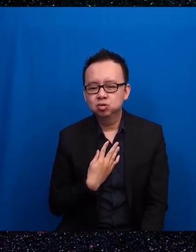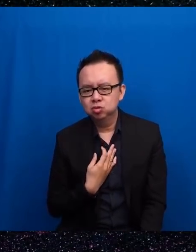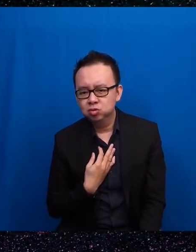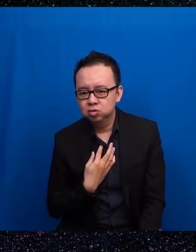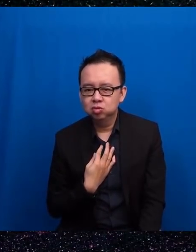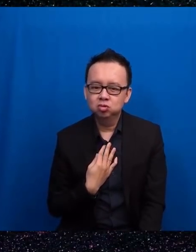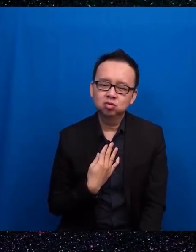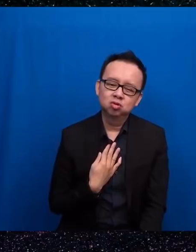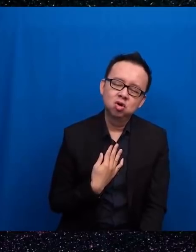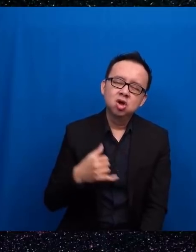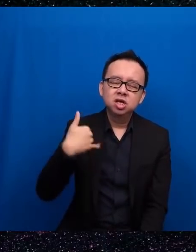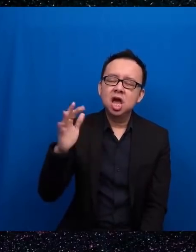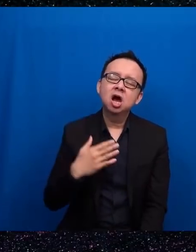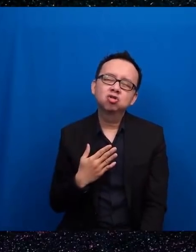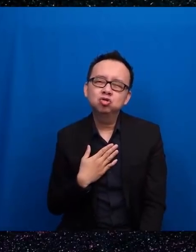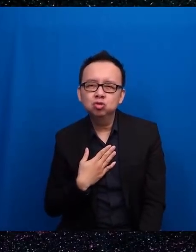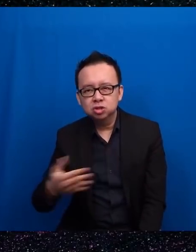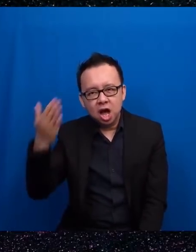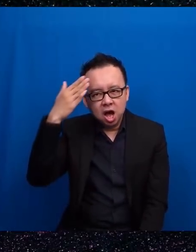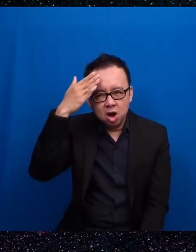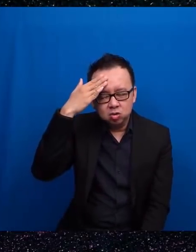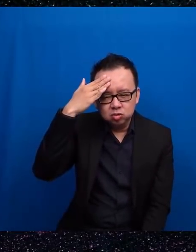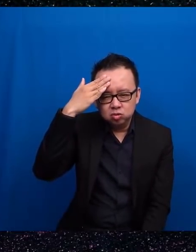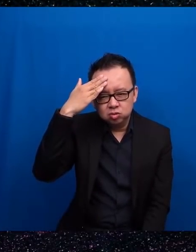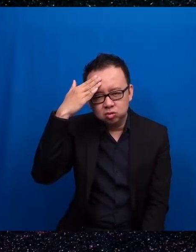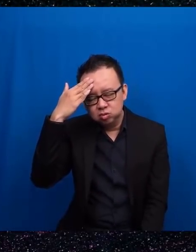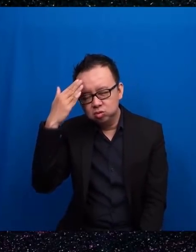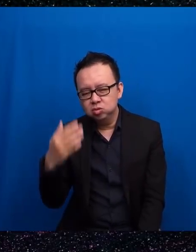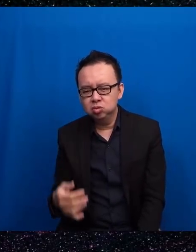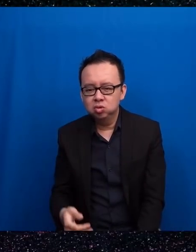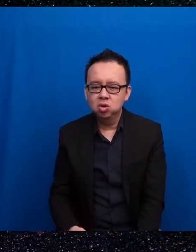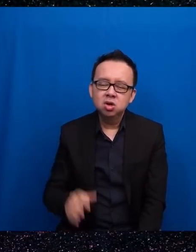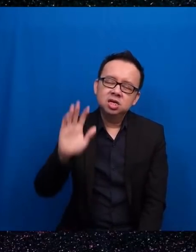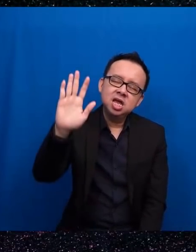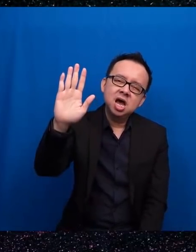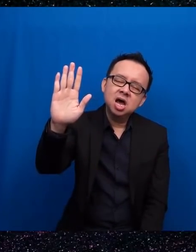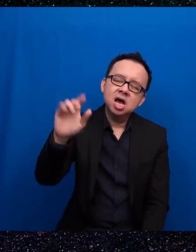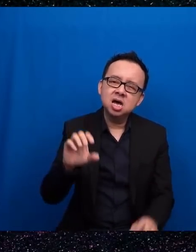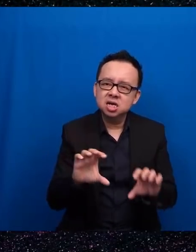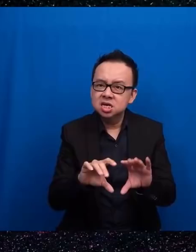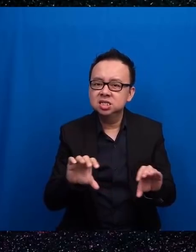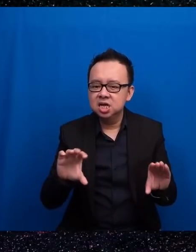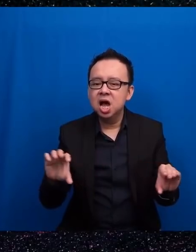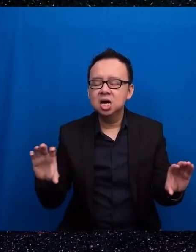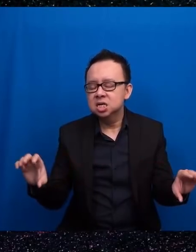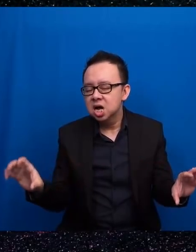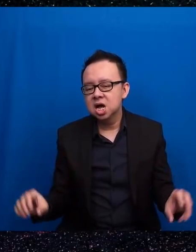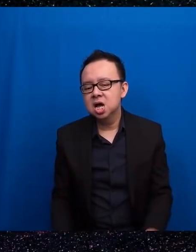bagiku. Yang ku tahu, yang ku tahu Dia